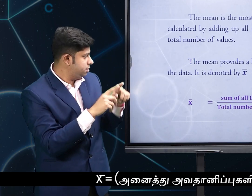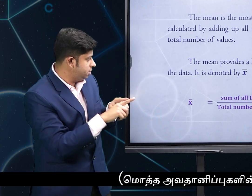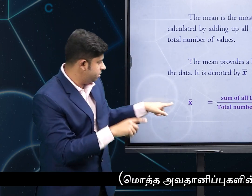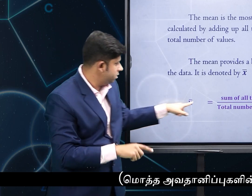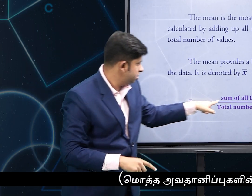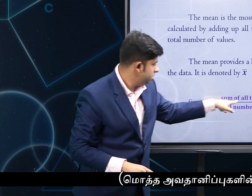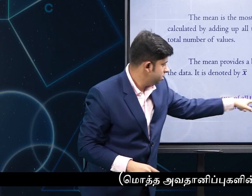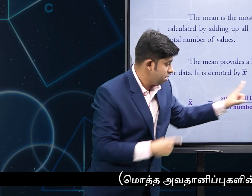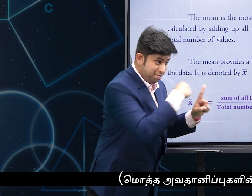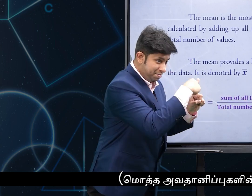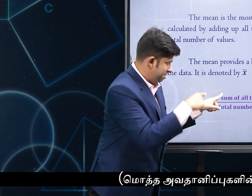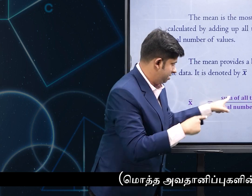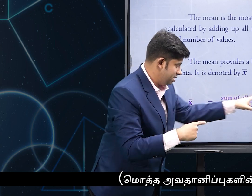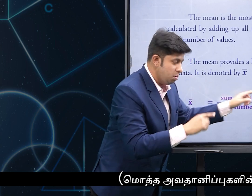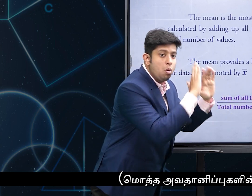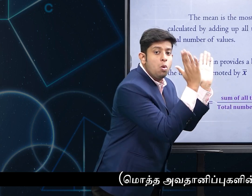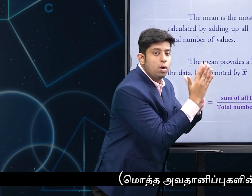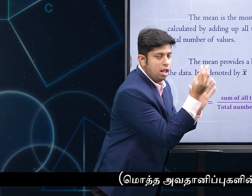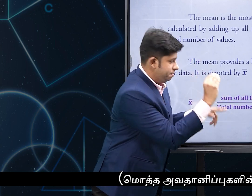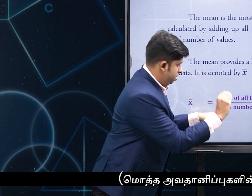மொத்த அவதானிப்புகளின் எண்ணிக்கை. ஈடு